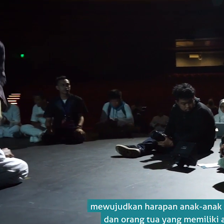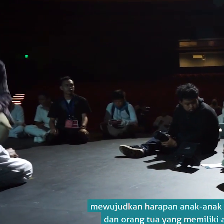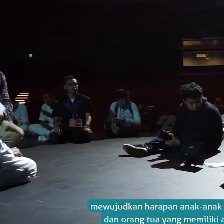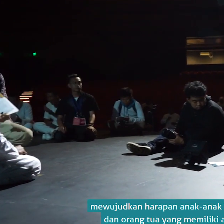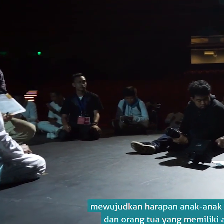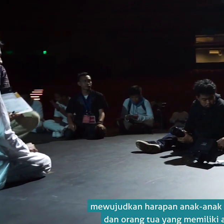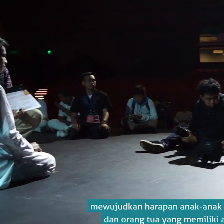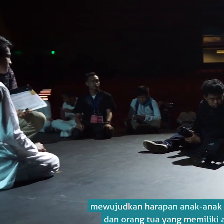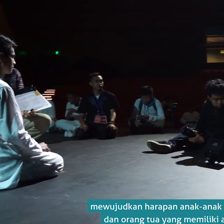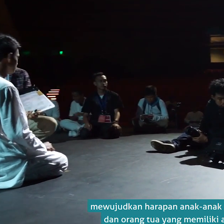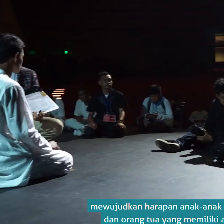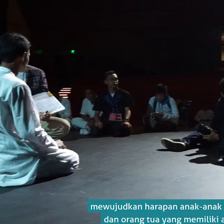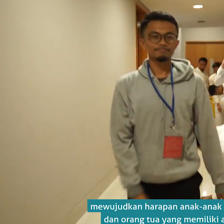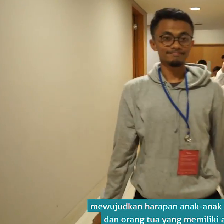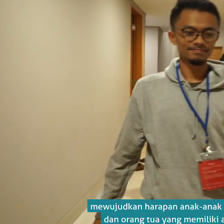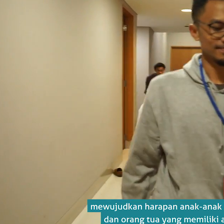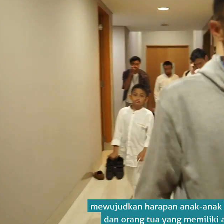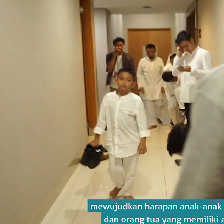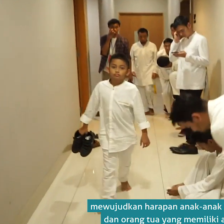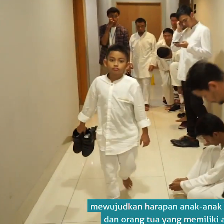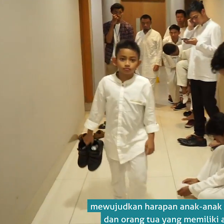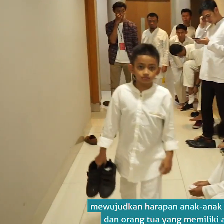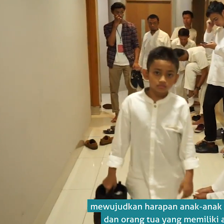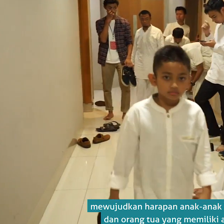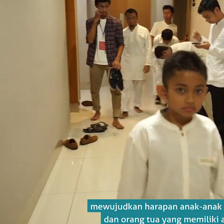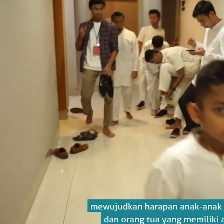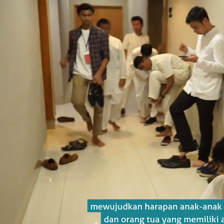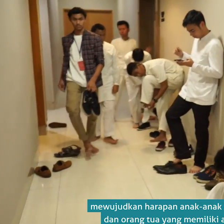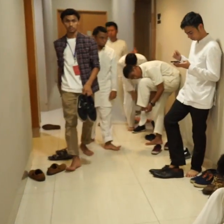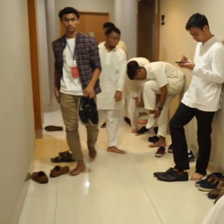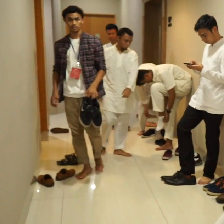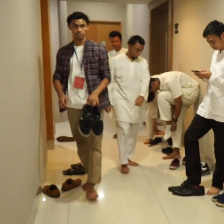mewujudkan harapan anak-anak tuli muslim dan orang tua yang memiliki anak tuli.